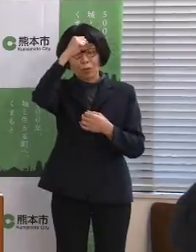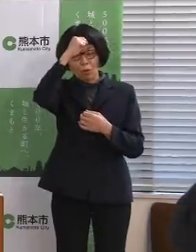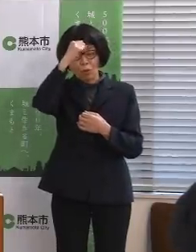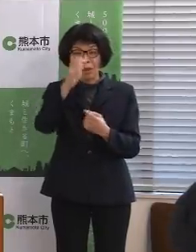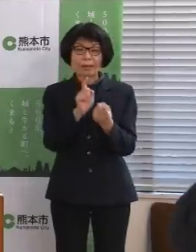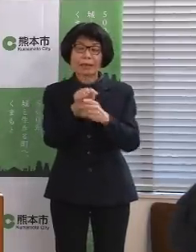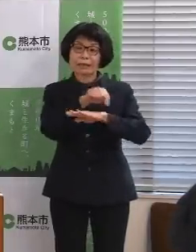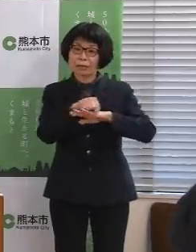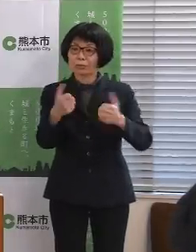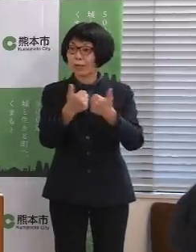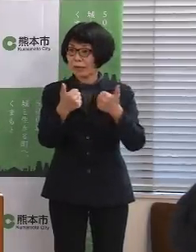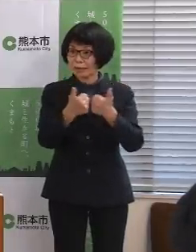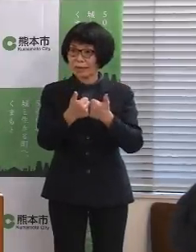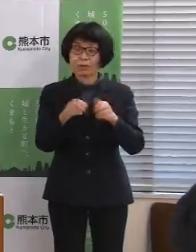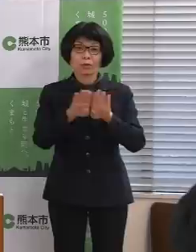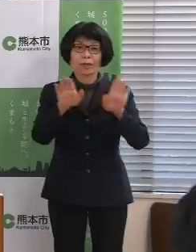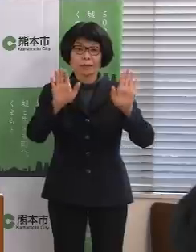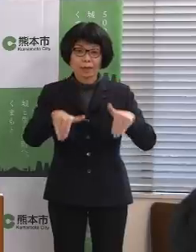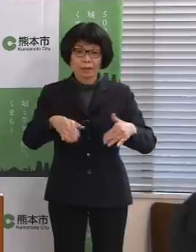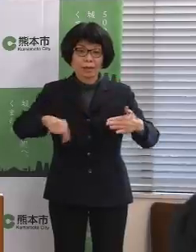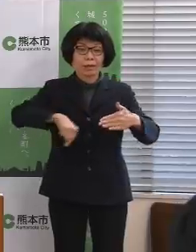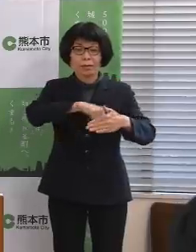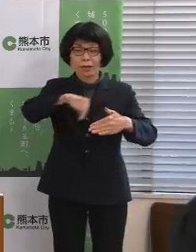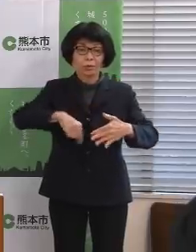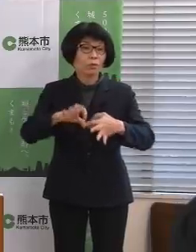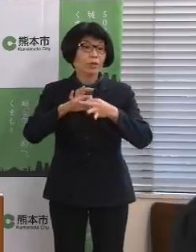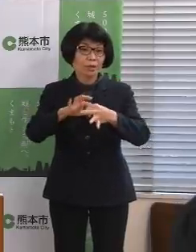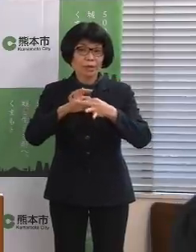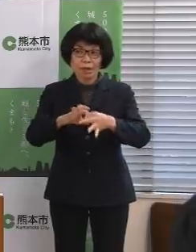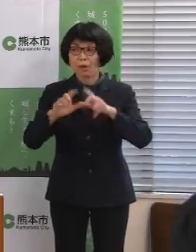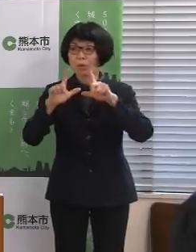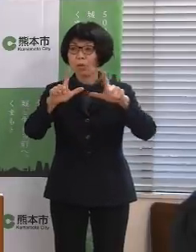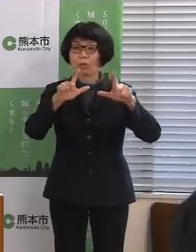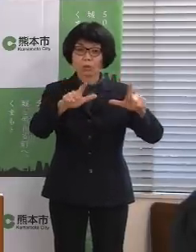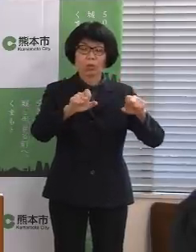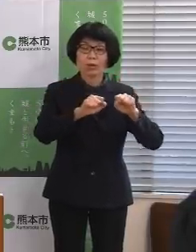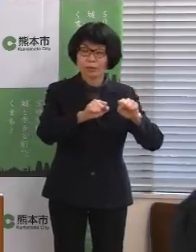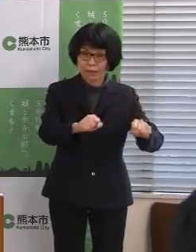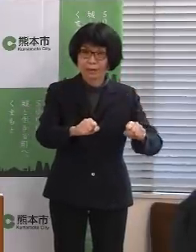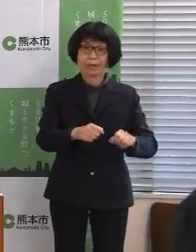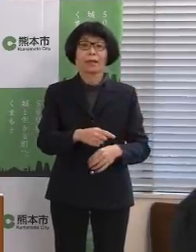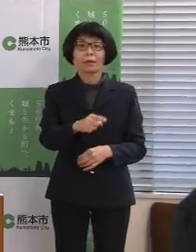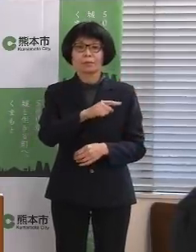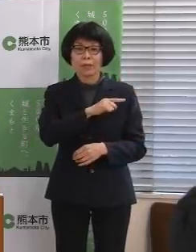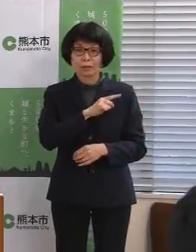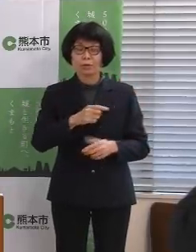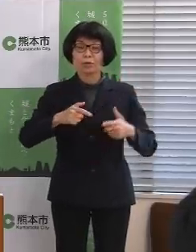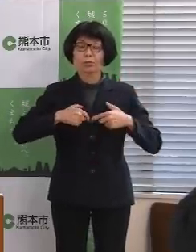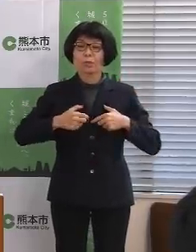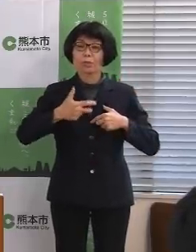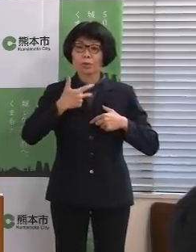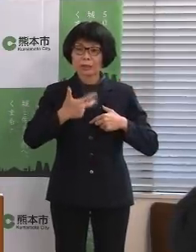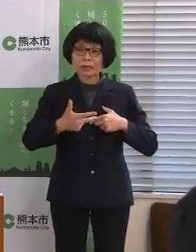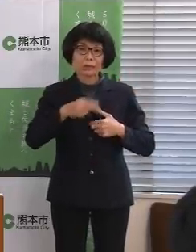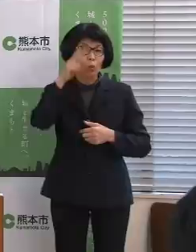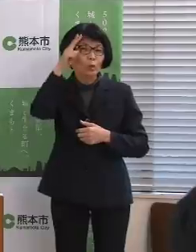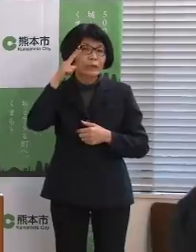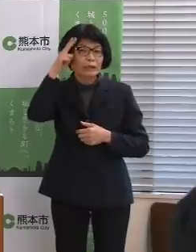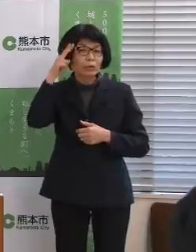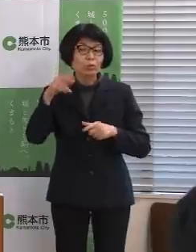その内容について順次ご報告をいたします。まず本市のリスクレ